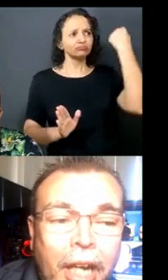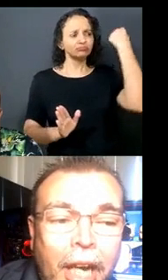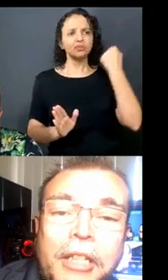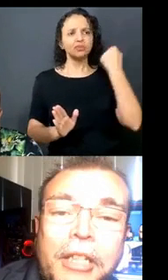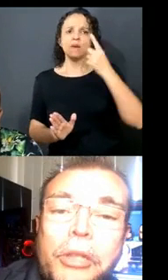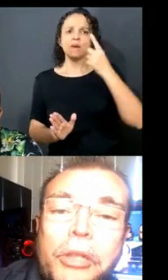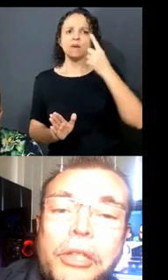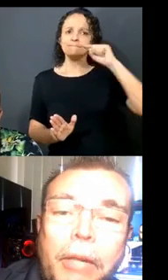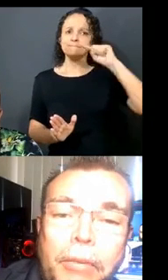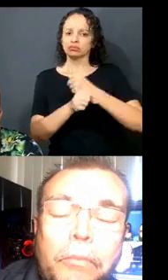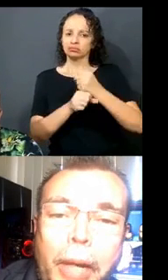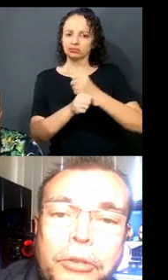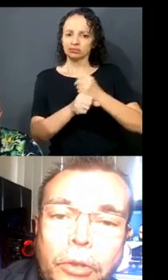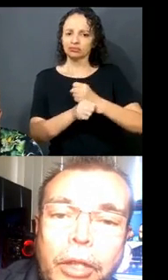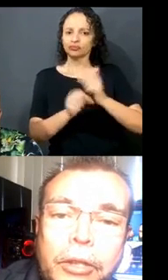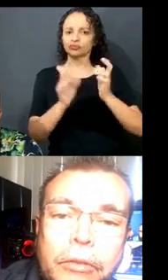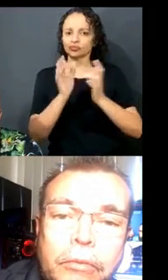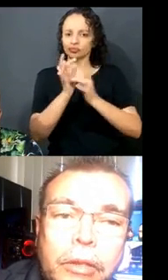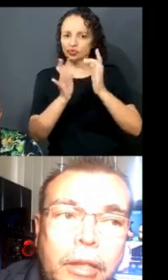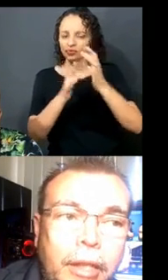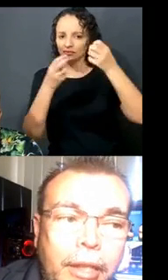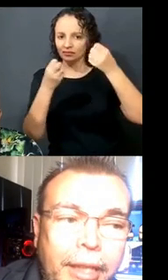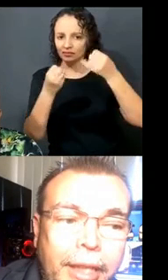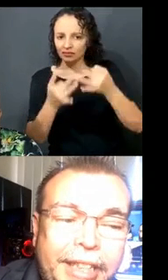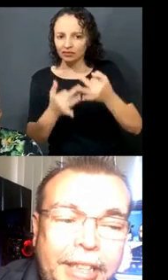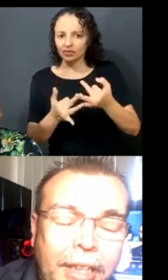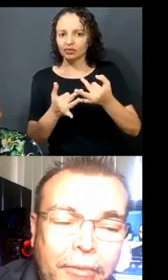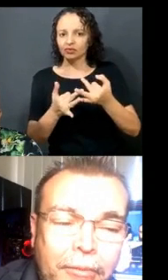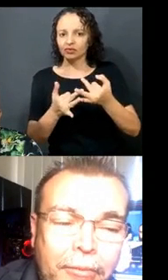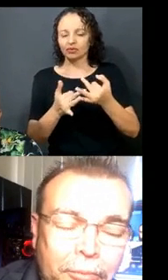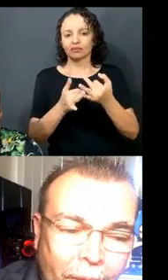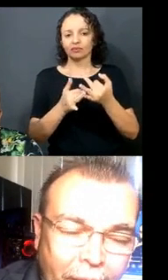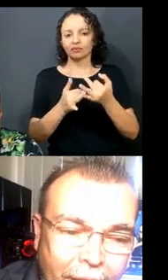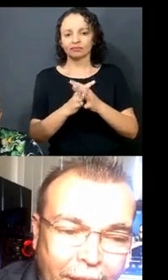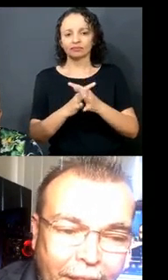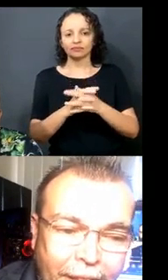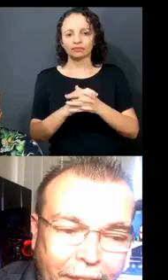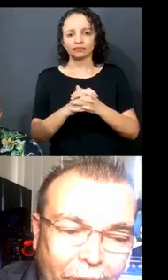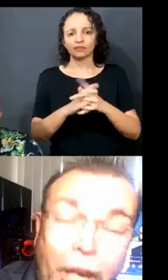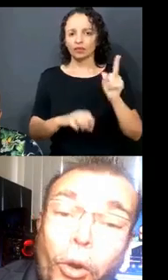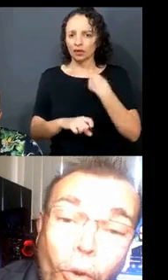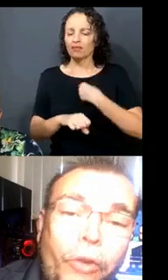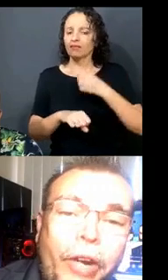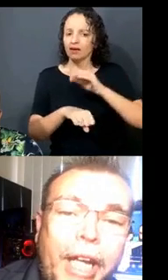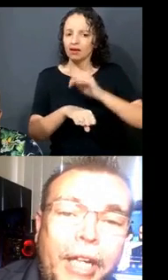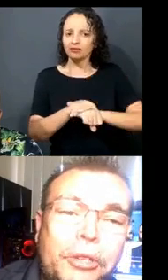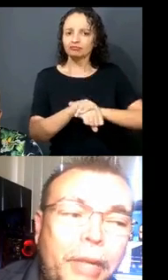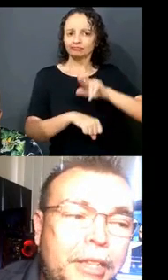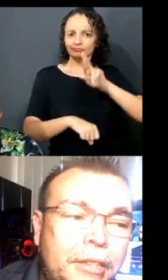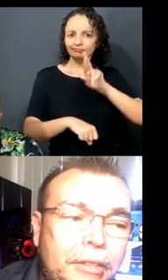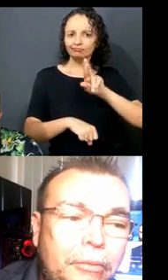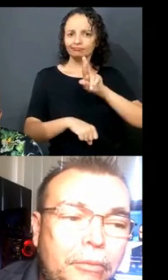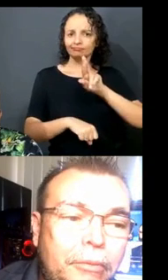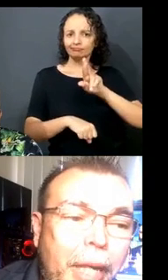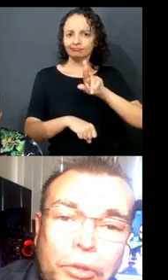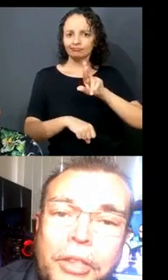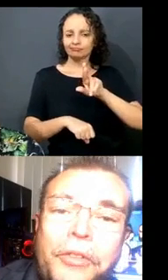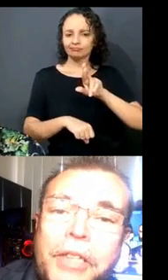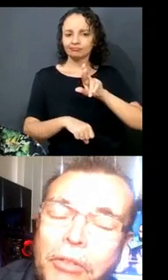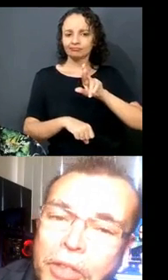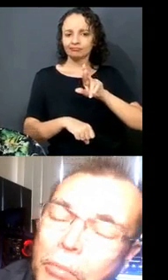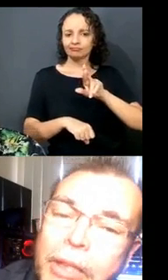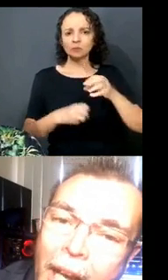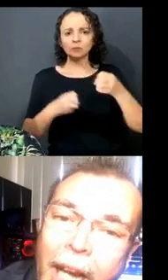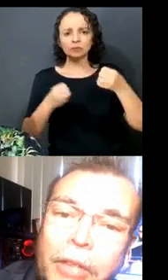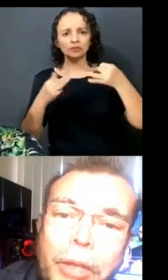Entende? Então, a nossa responsabilidade como pastores, e assim, não é orgulho falar